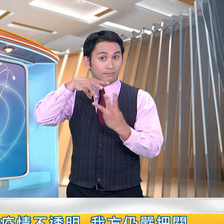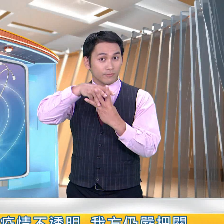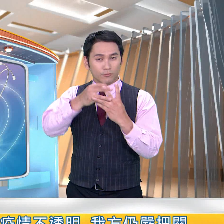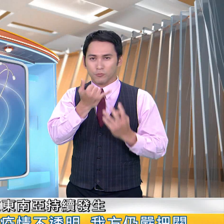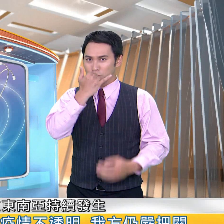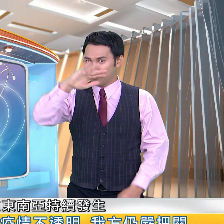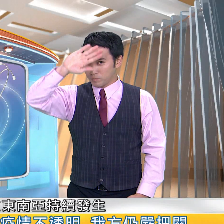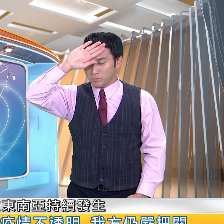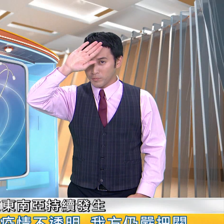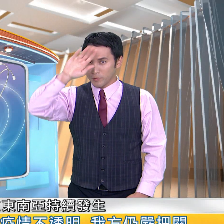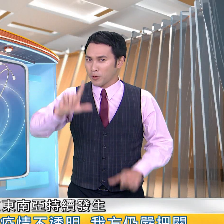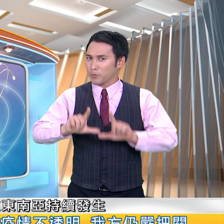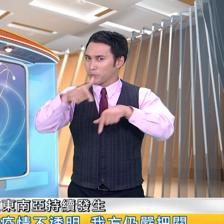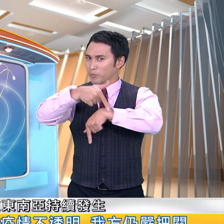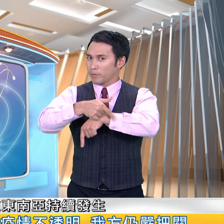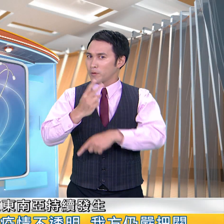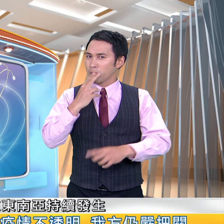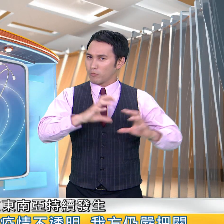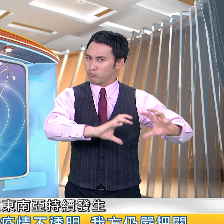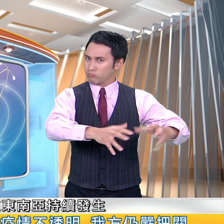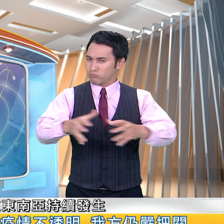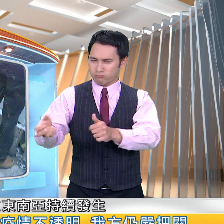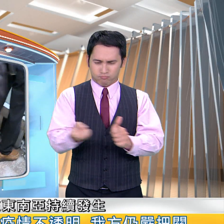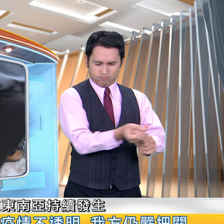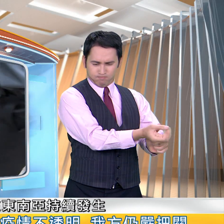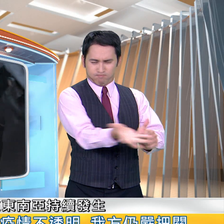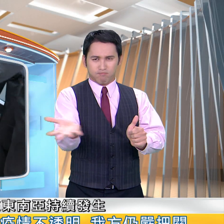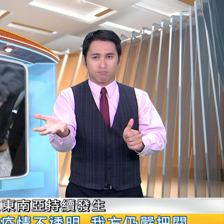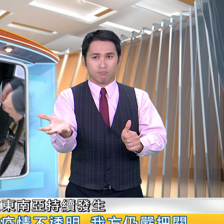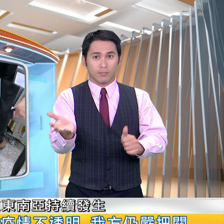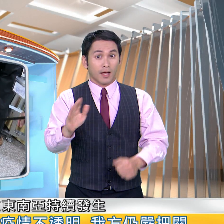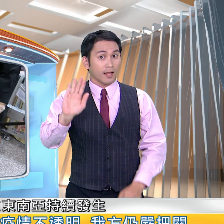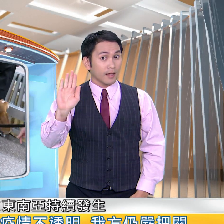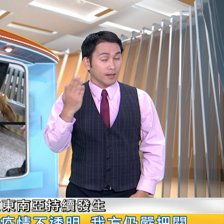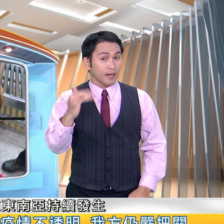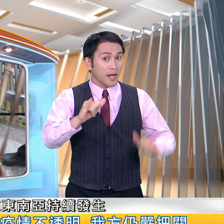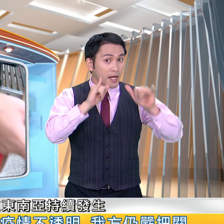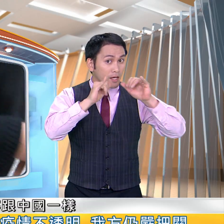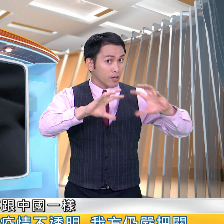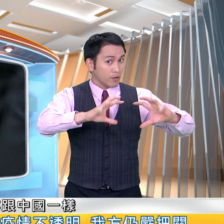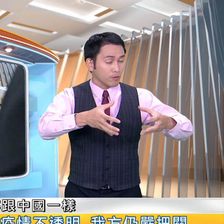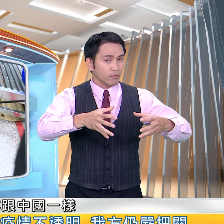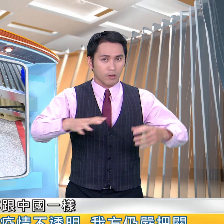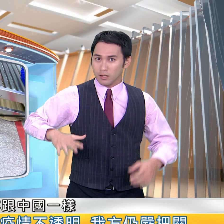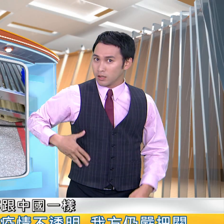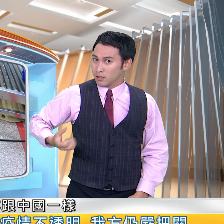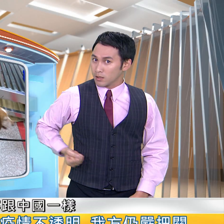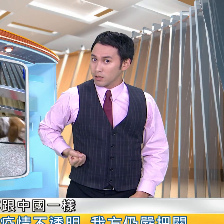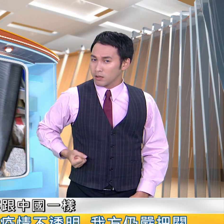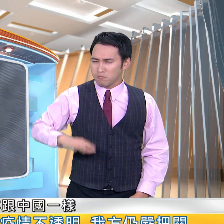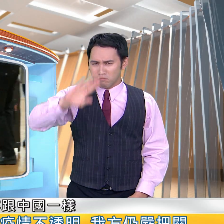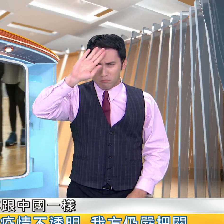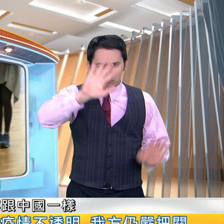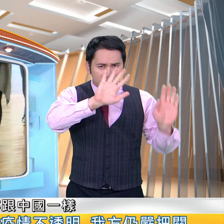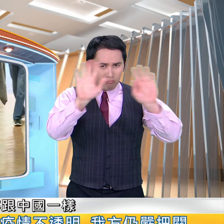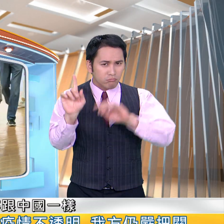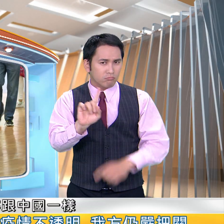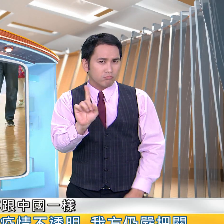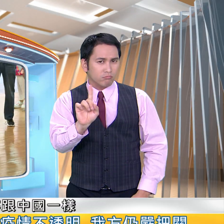非洲猪瘟的疫情在东南亚持续发生，但是寮国与柬埔寨跟中国一样，